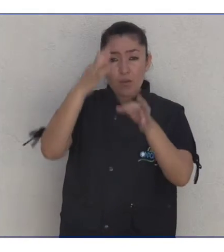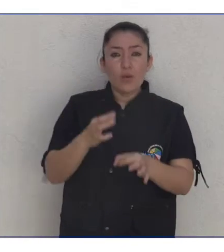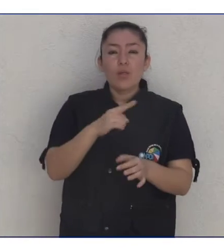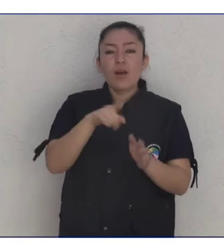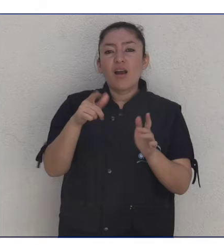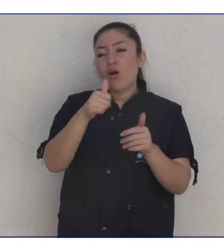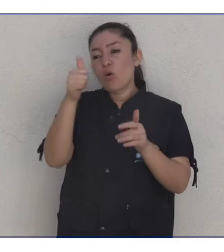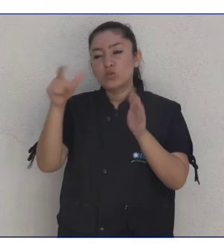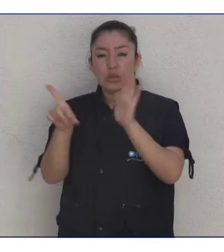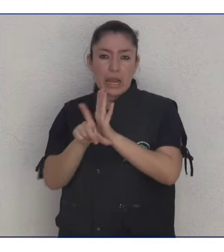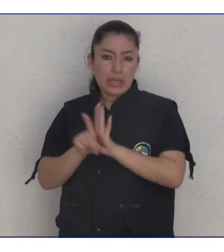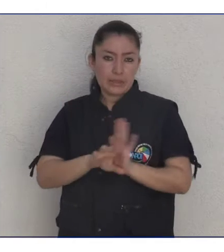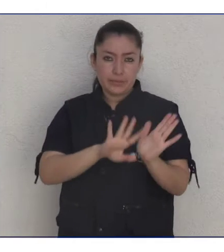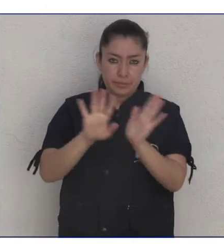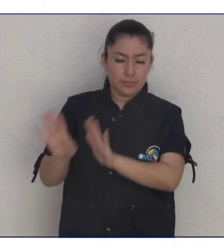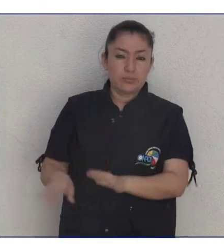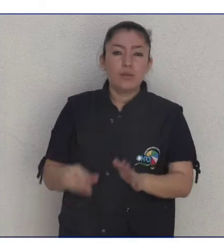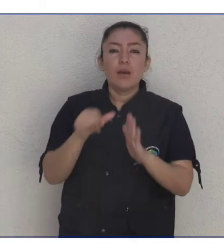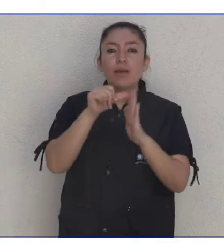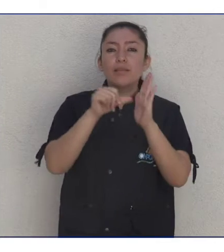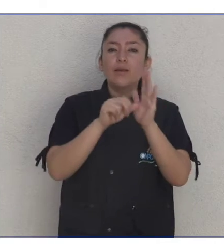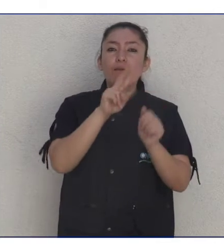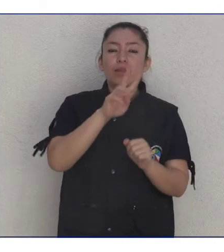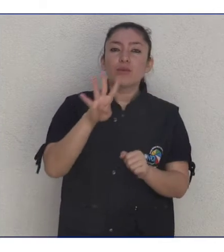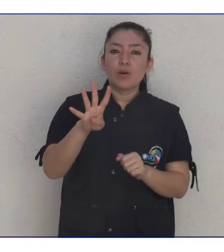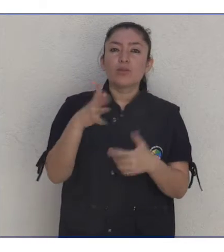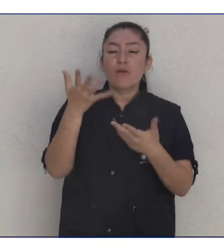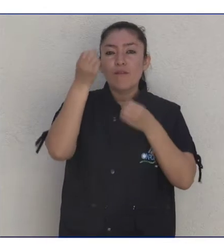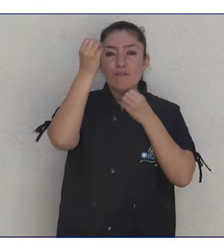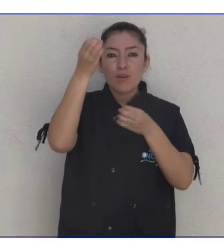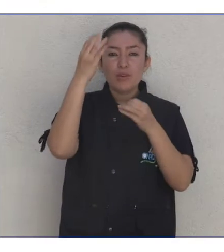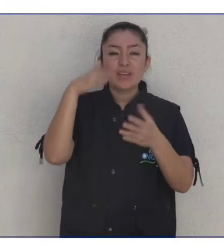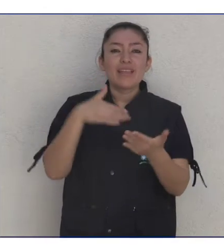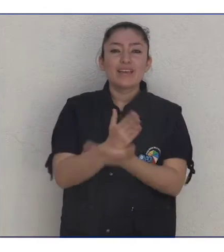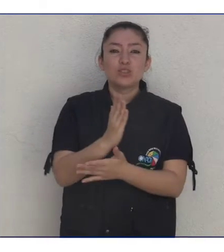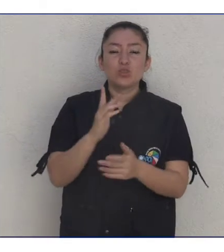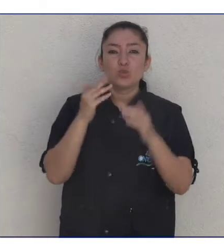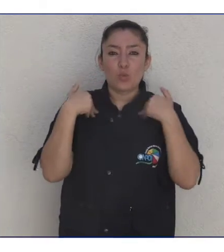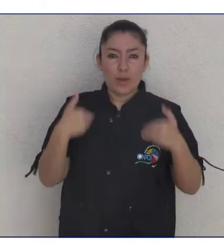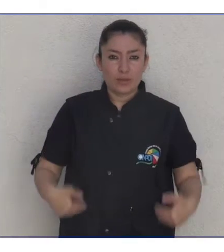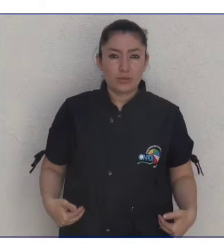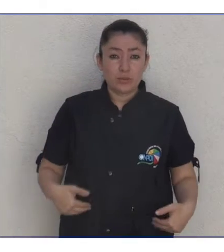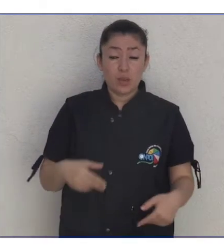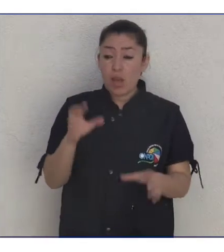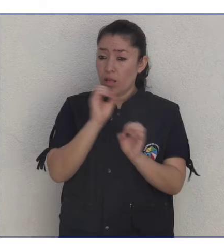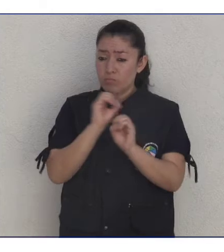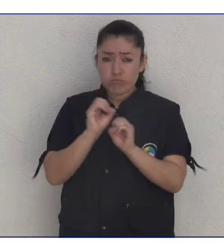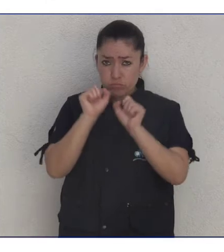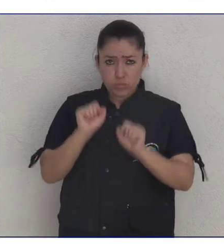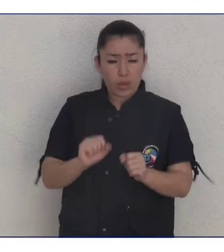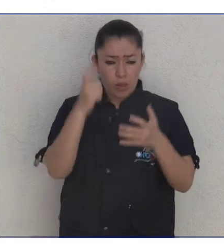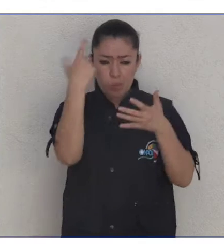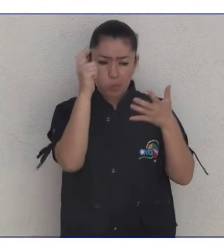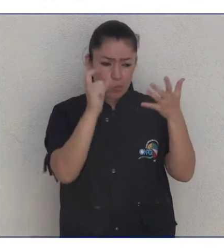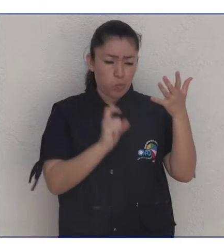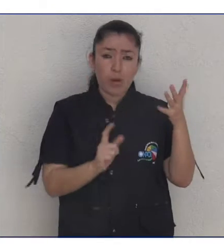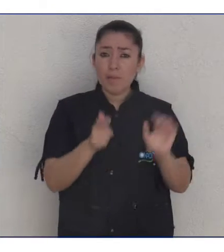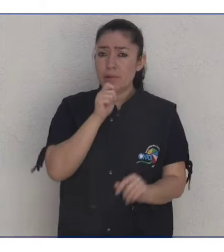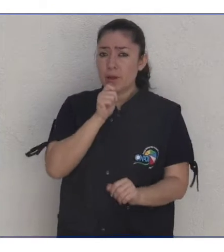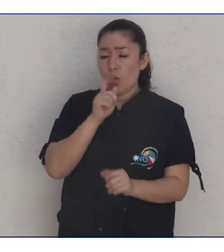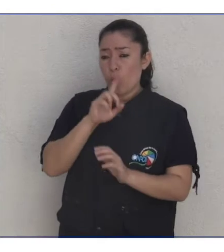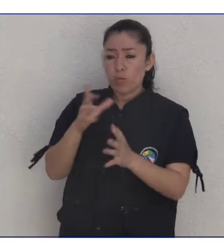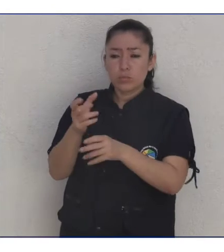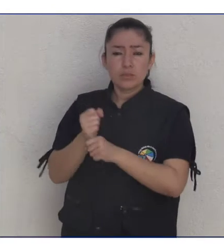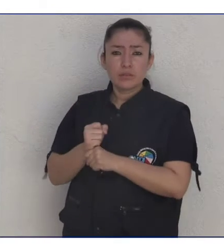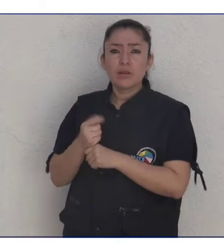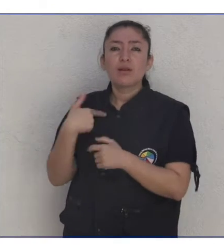efecto de otra ley. Artículo 24. Información de derechos humanos. En ningún caso podrá clasificarse como